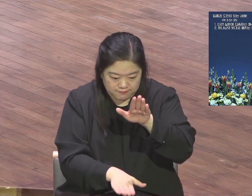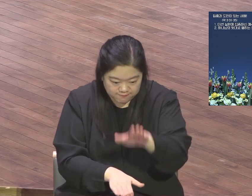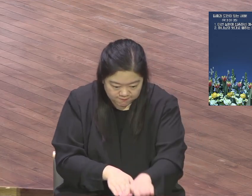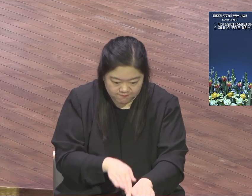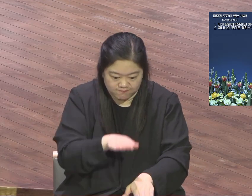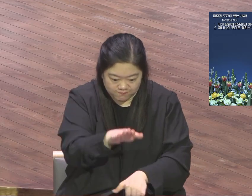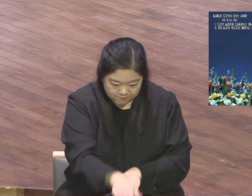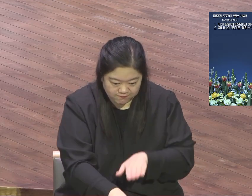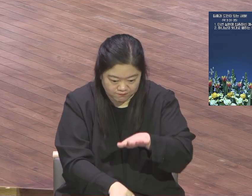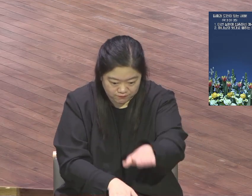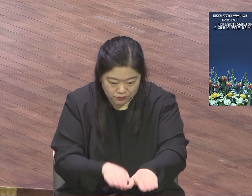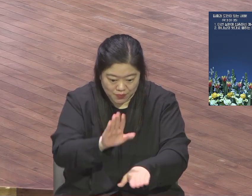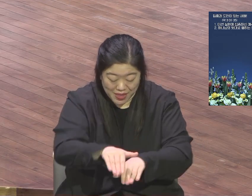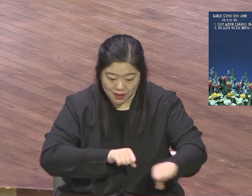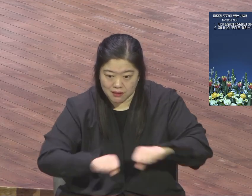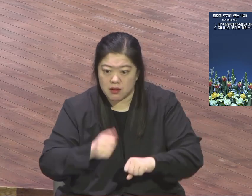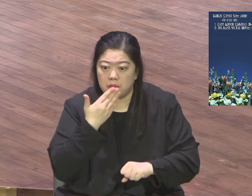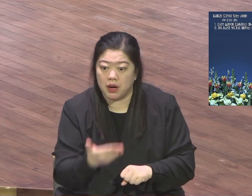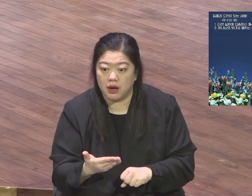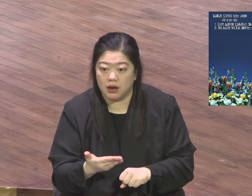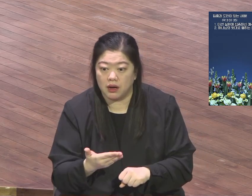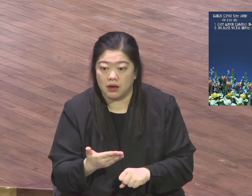믿음이에요. 믿음 아니에요.